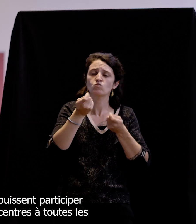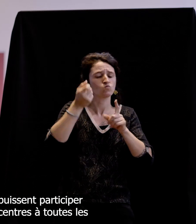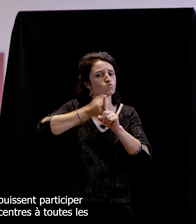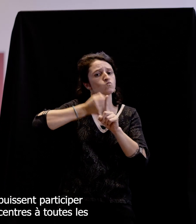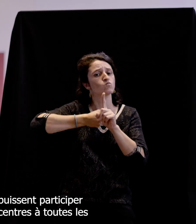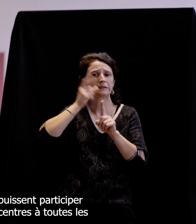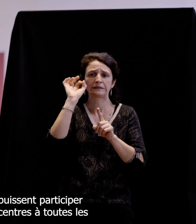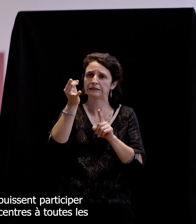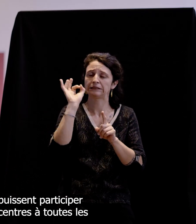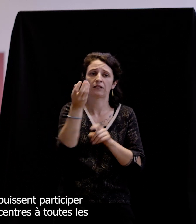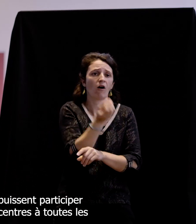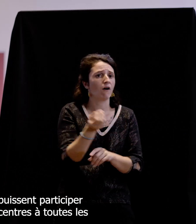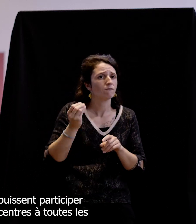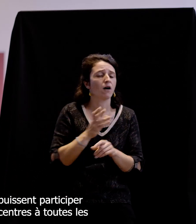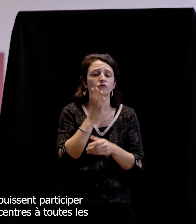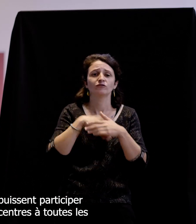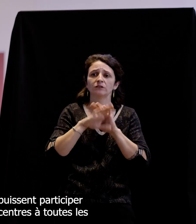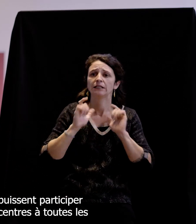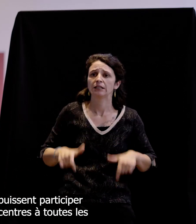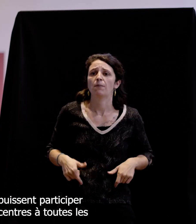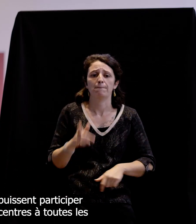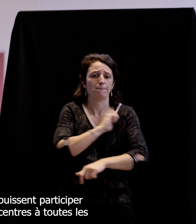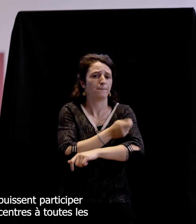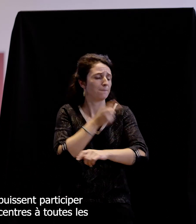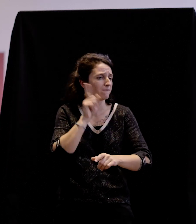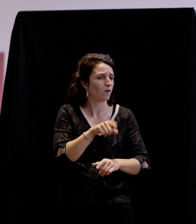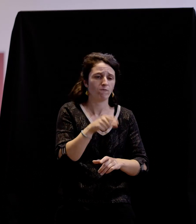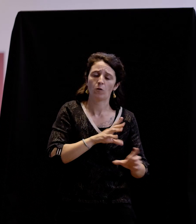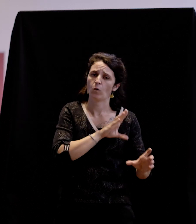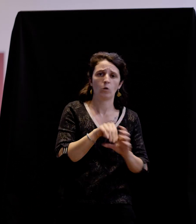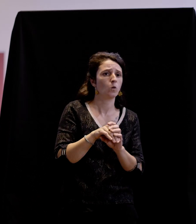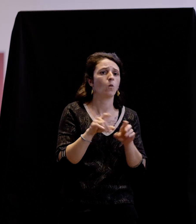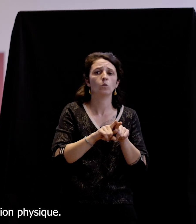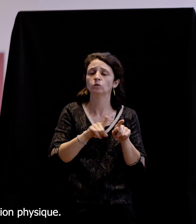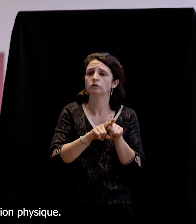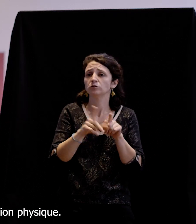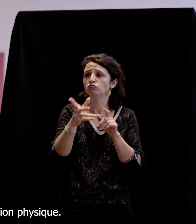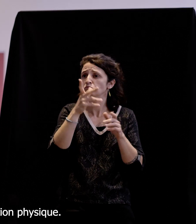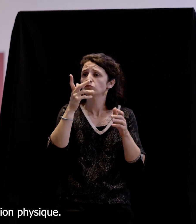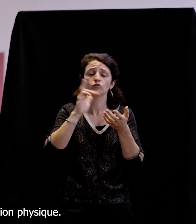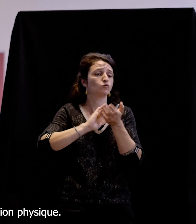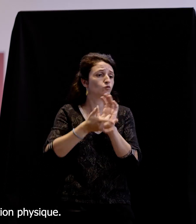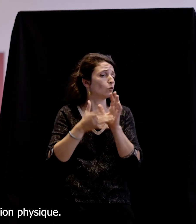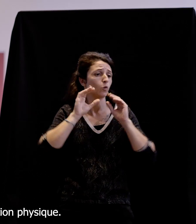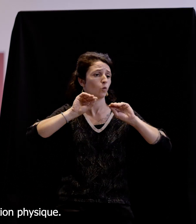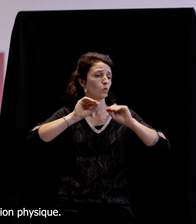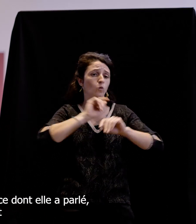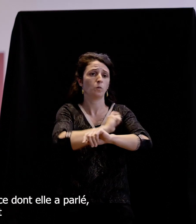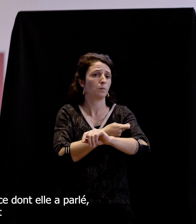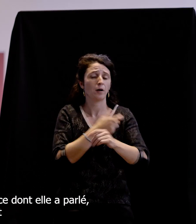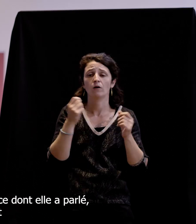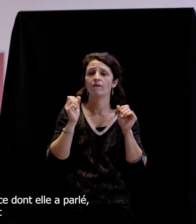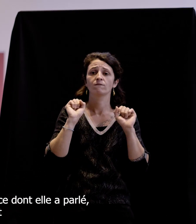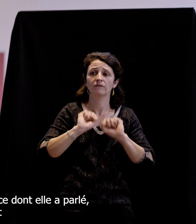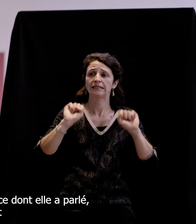puissent participer à l'école et dans leur centre à toutes les séances d'éducation physique.